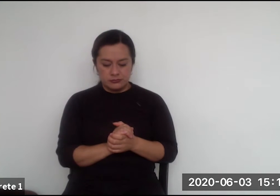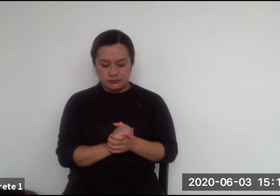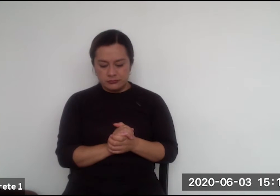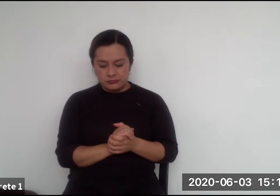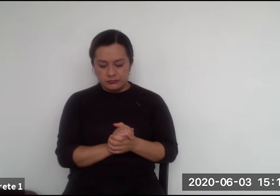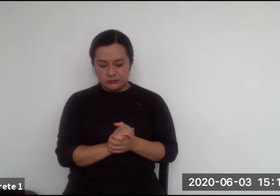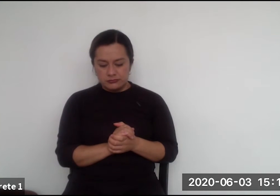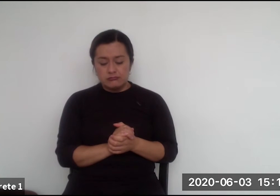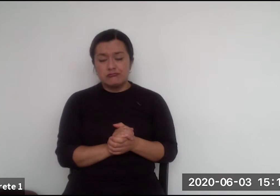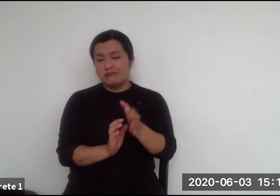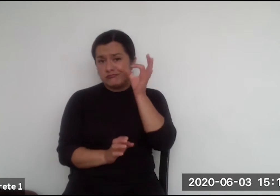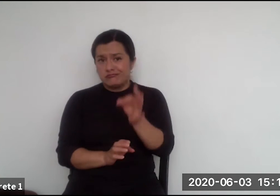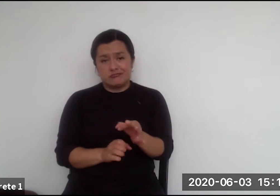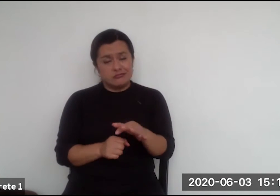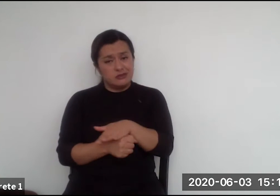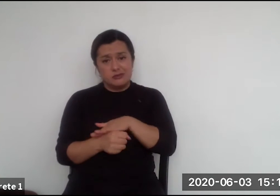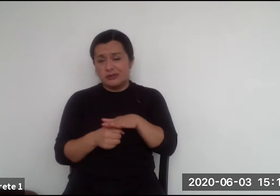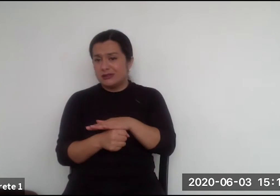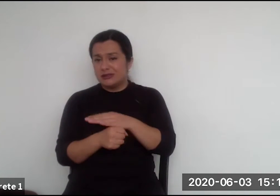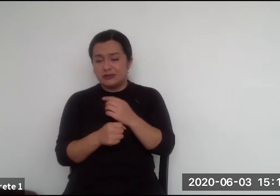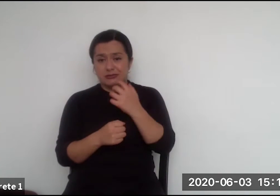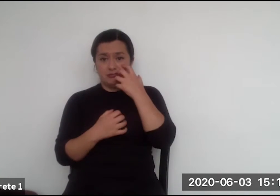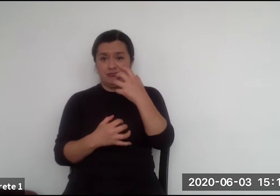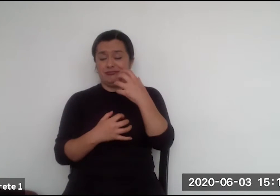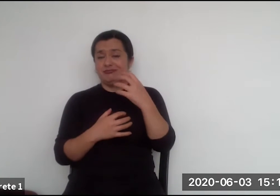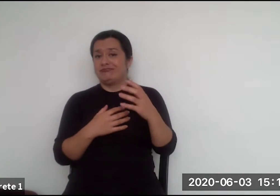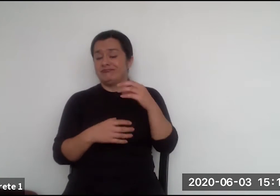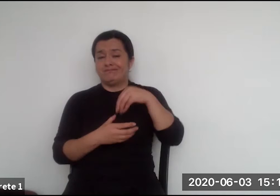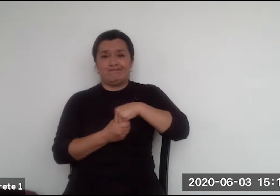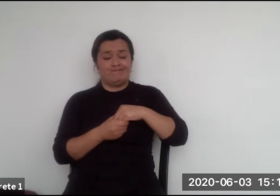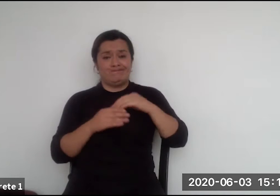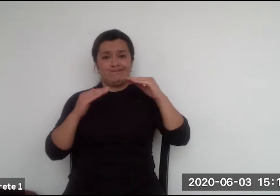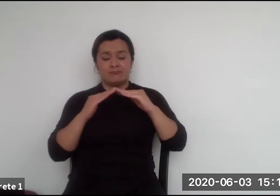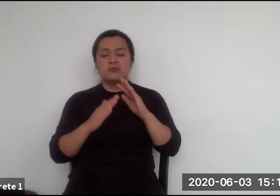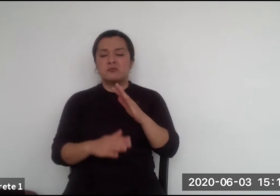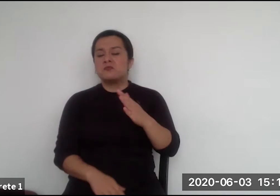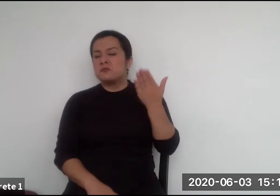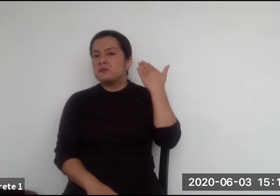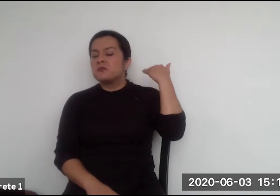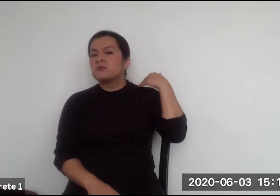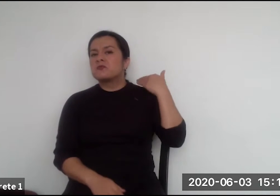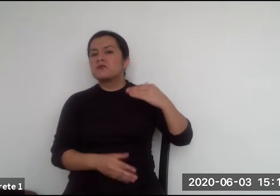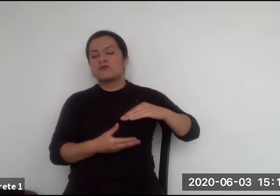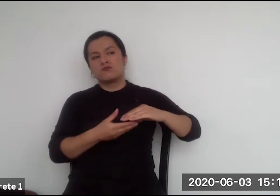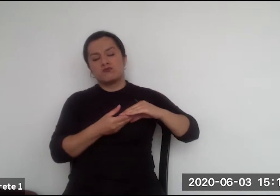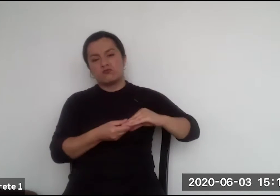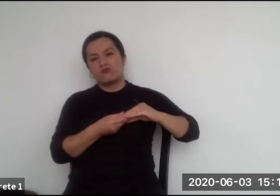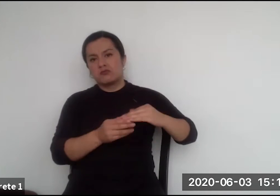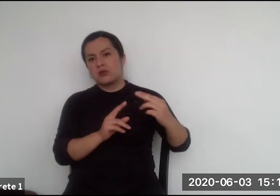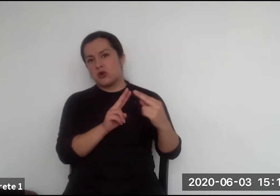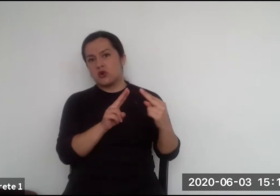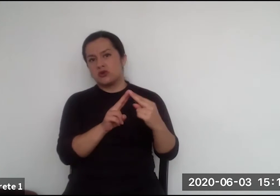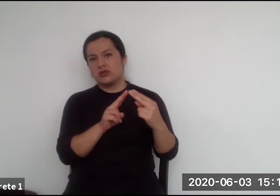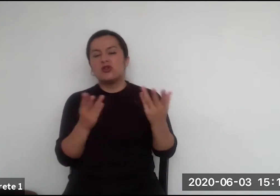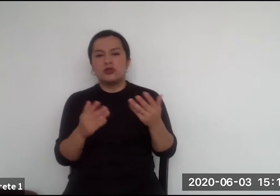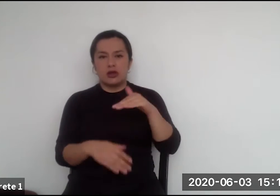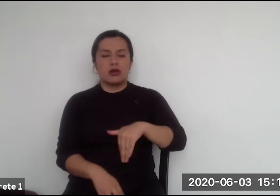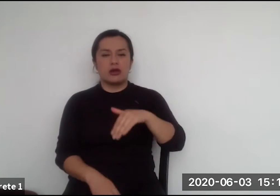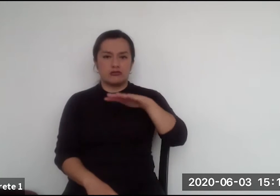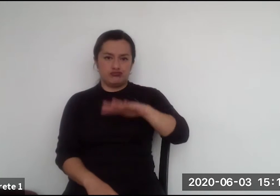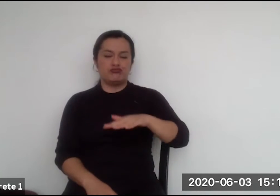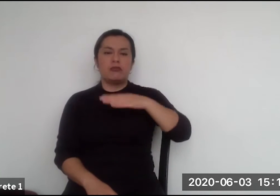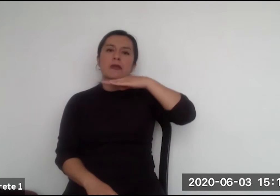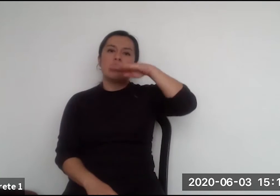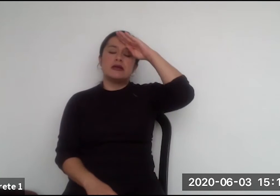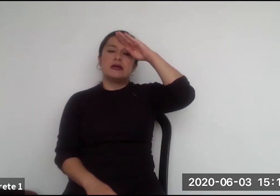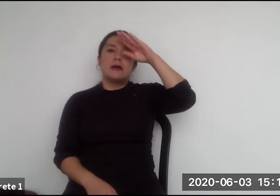de confinamiento. Tuve la ocasión de conocer acá en la ciudad de Medellín, en un